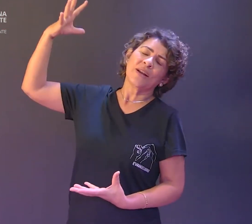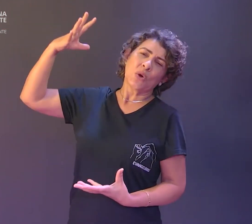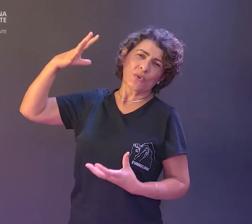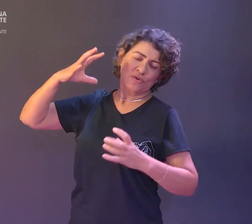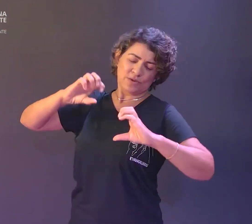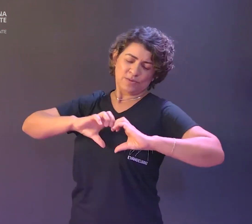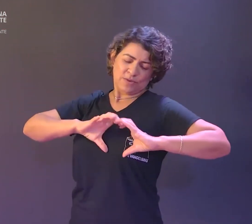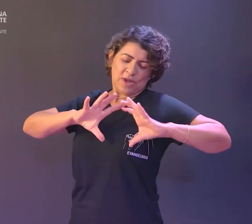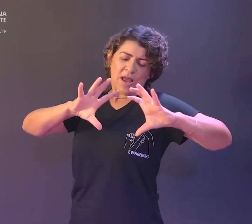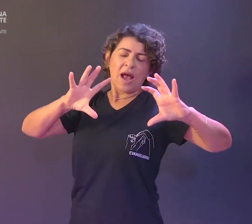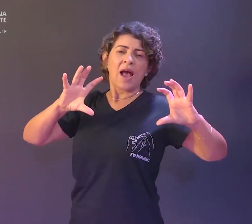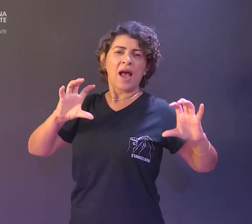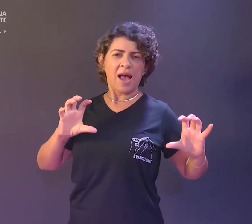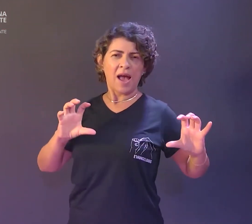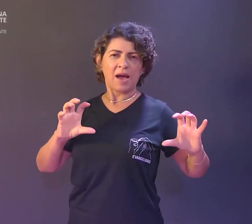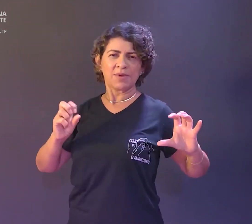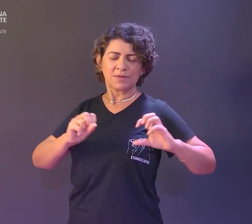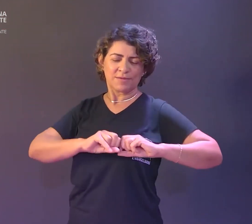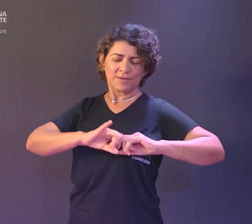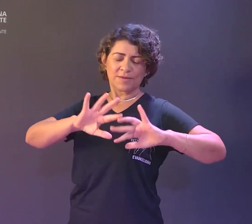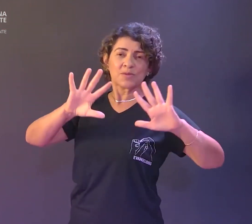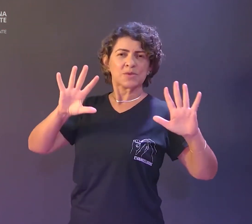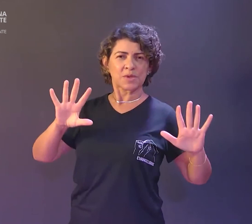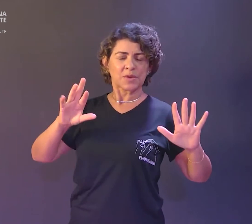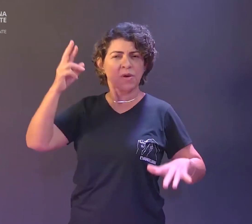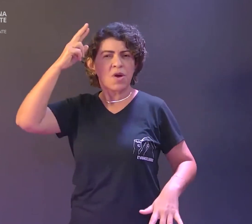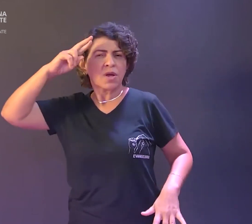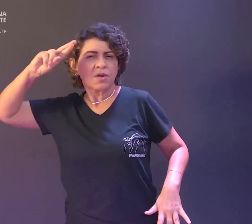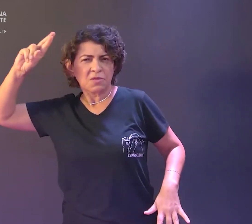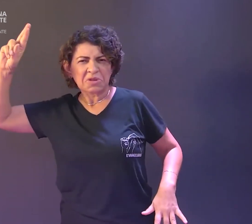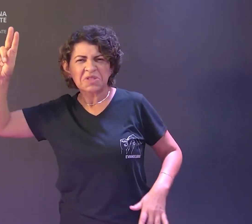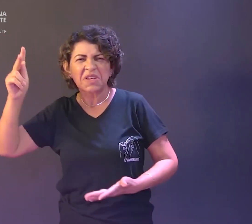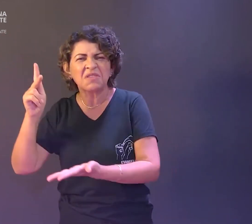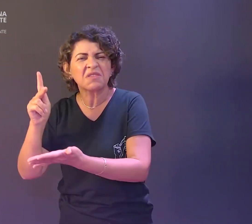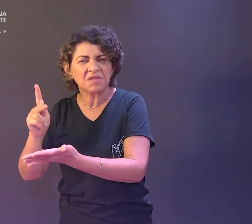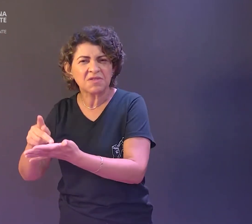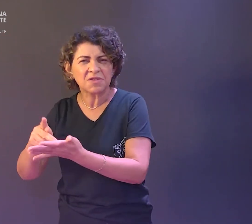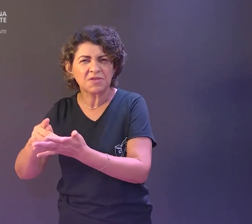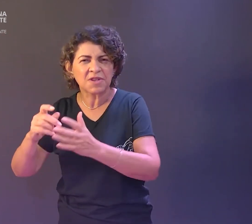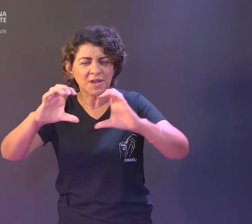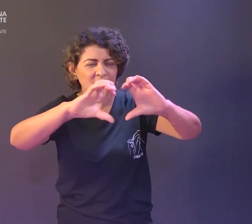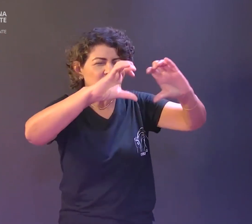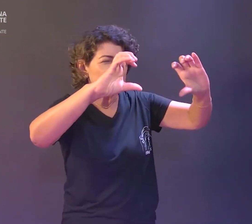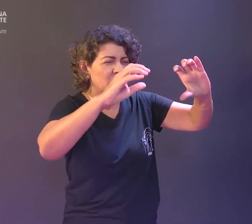para que o próprio Senhor possa verdadeiramente se sentar no trono de sua